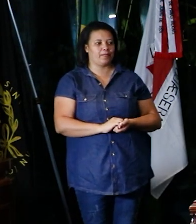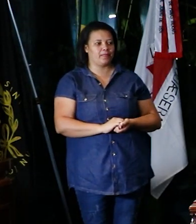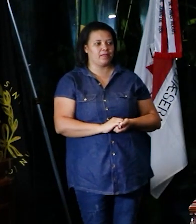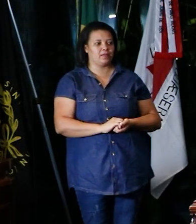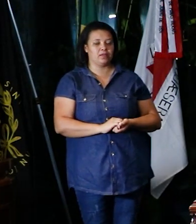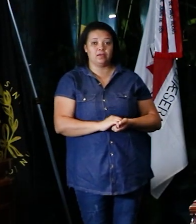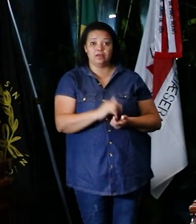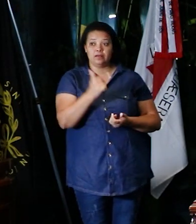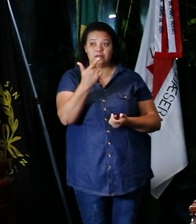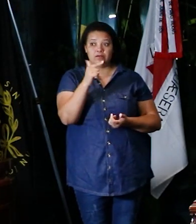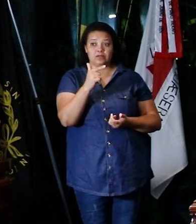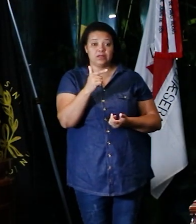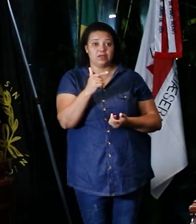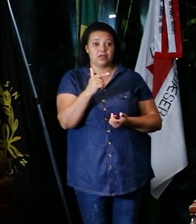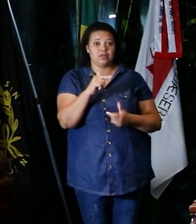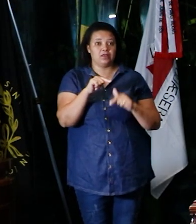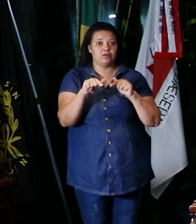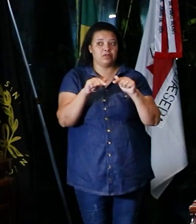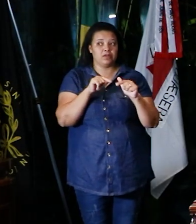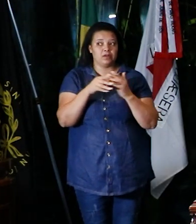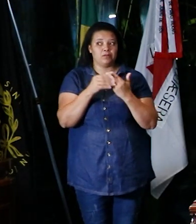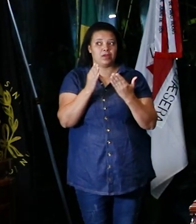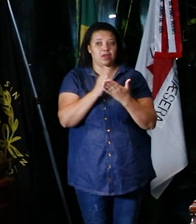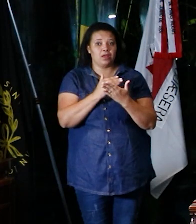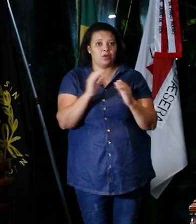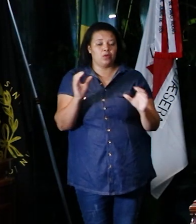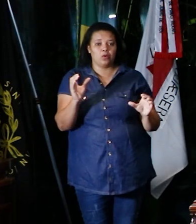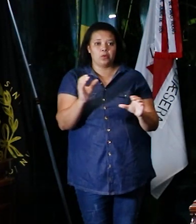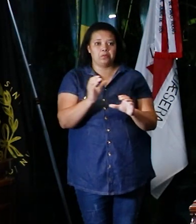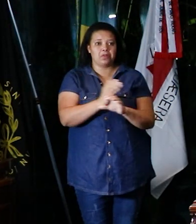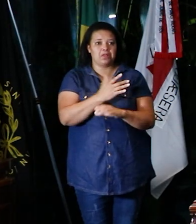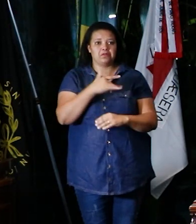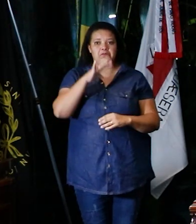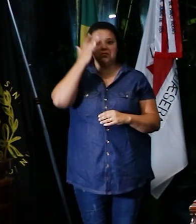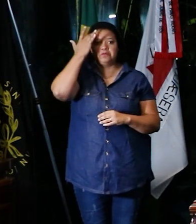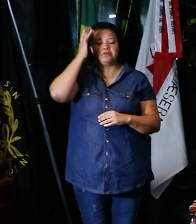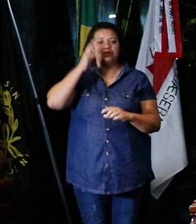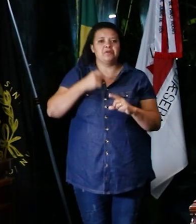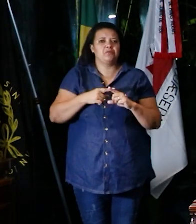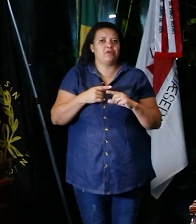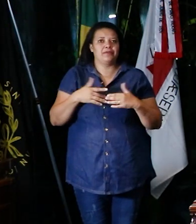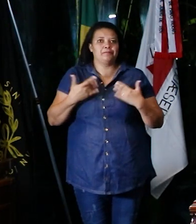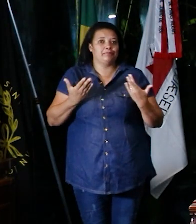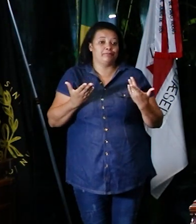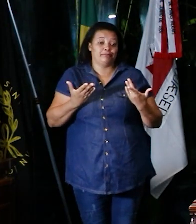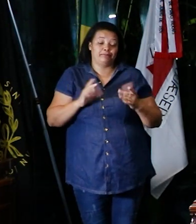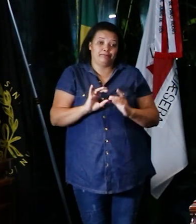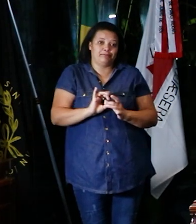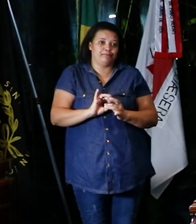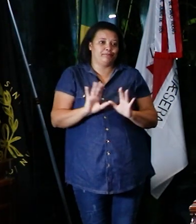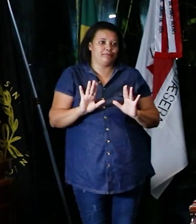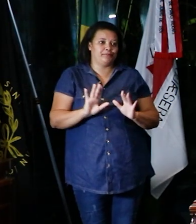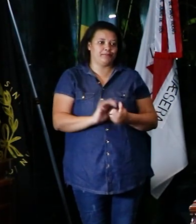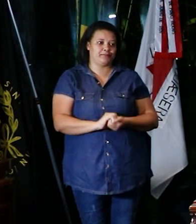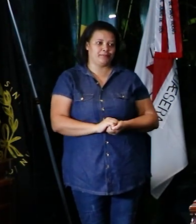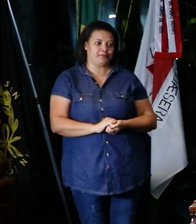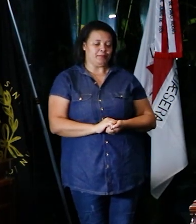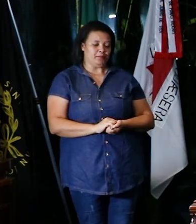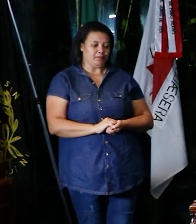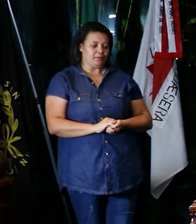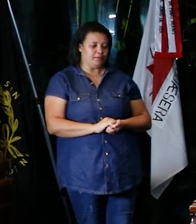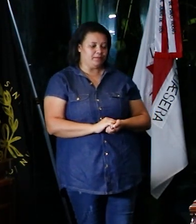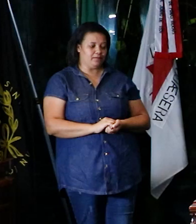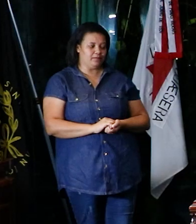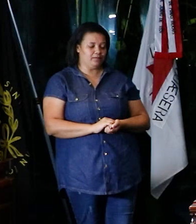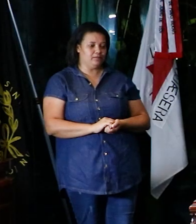na obra completa dele. Não sei por que não, mas enfim. Bom, então,